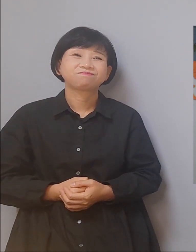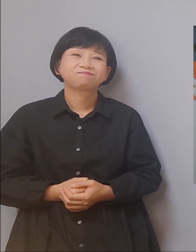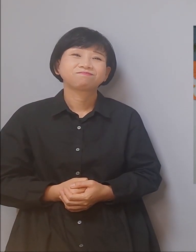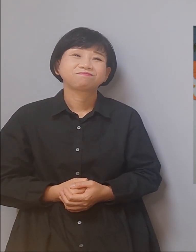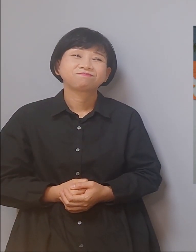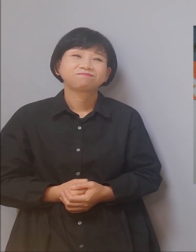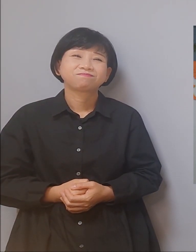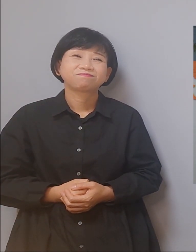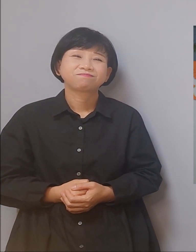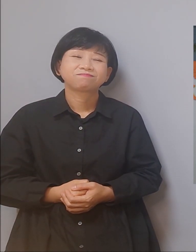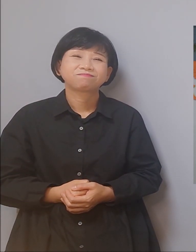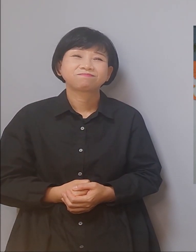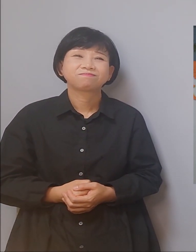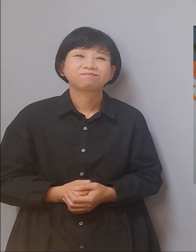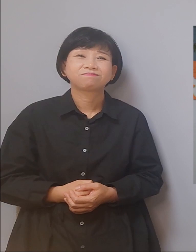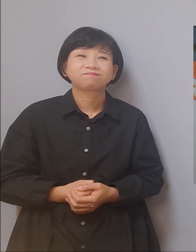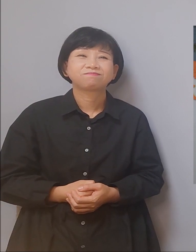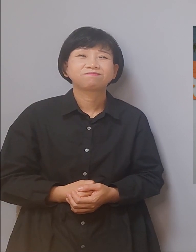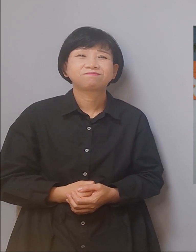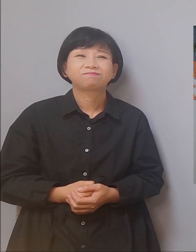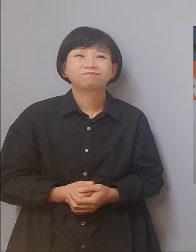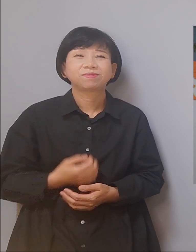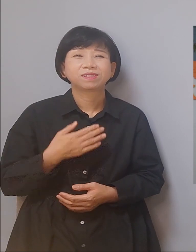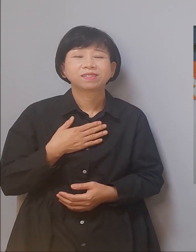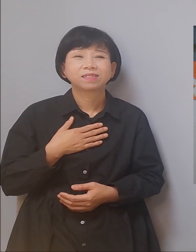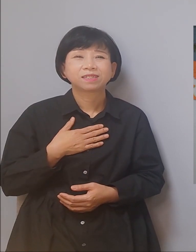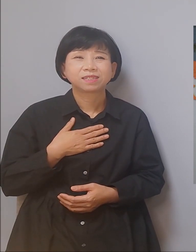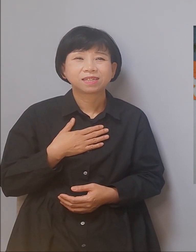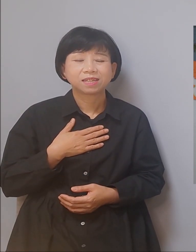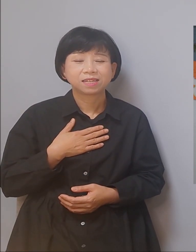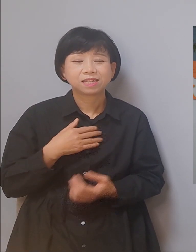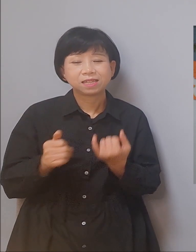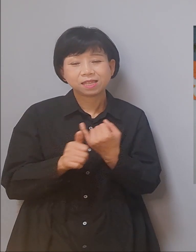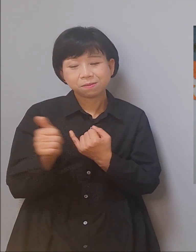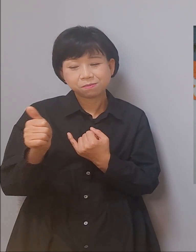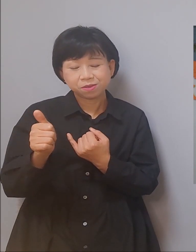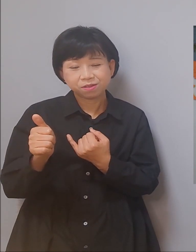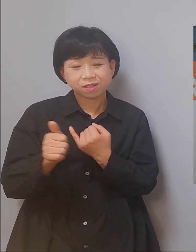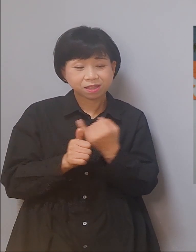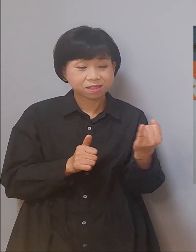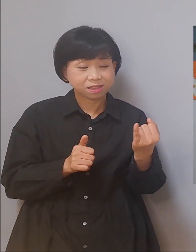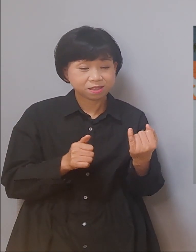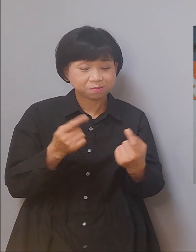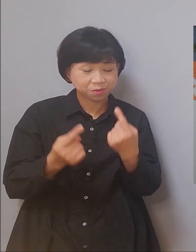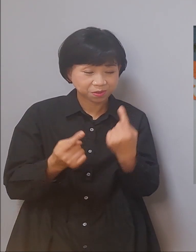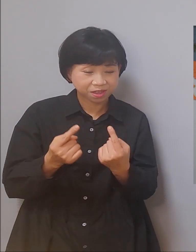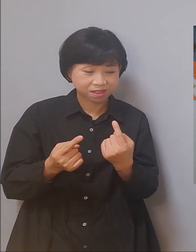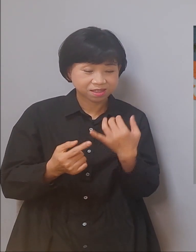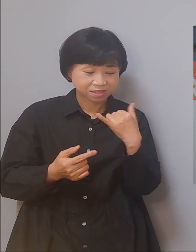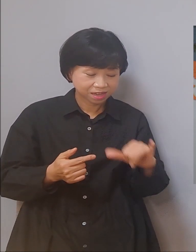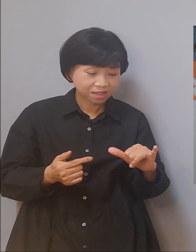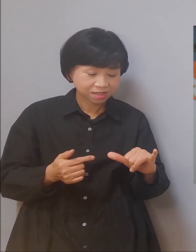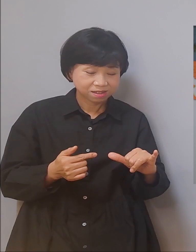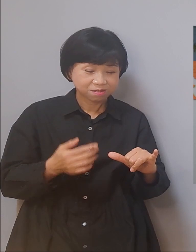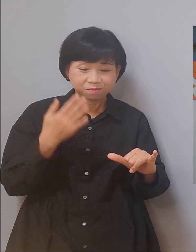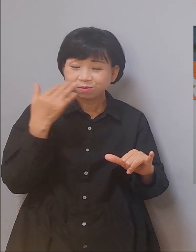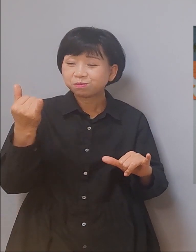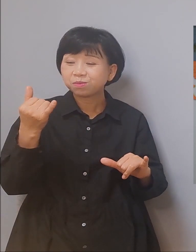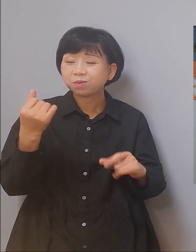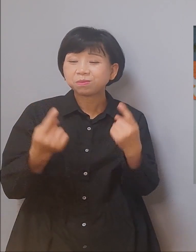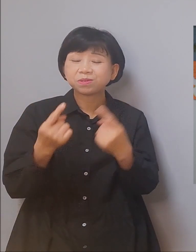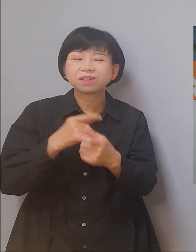옆에 있는 남편보다, 내가 낳은 자식보다, 내가 의지하는